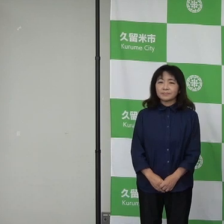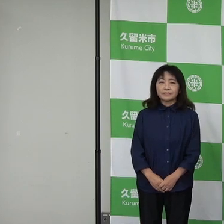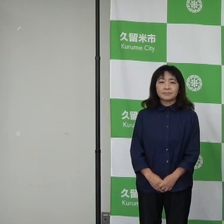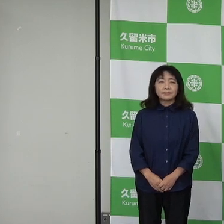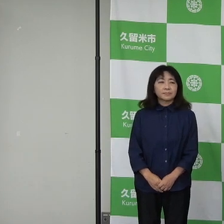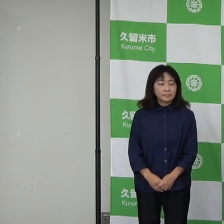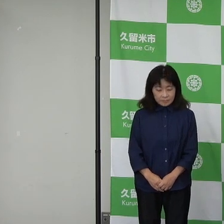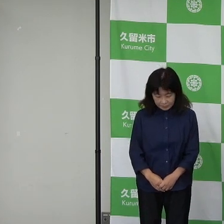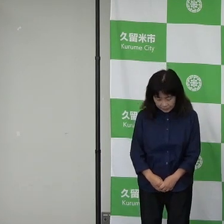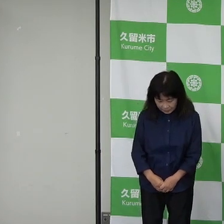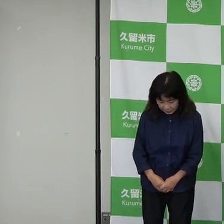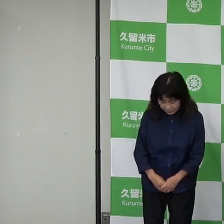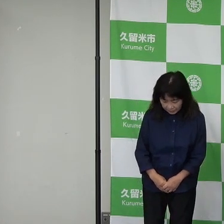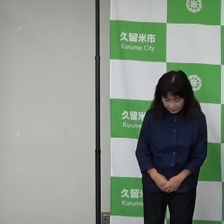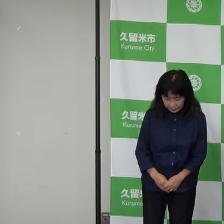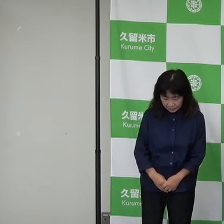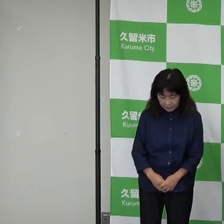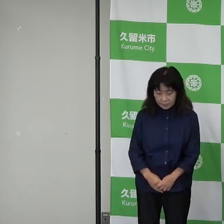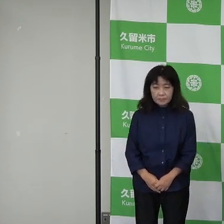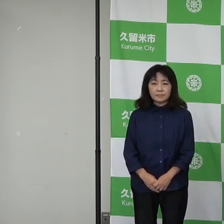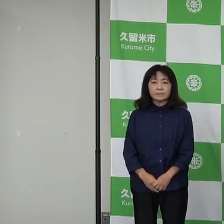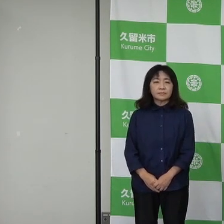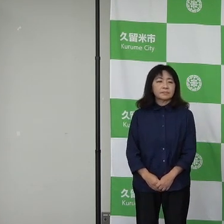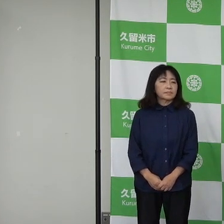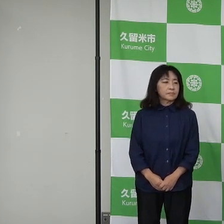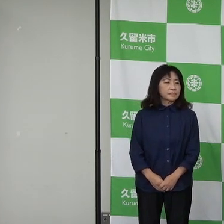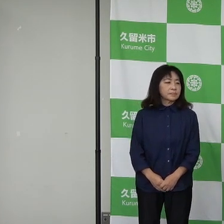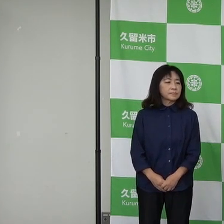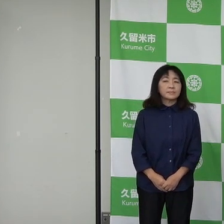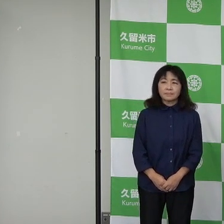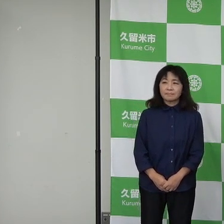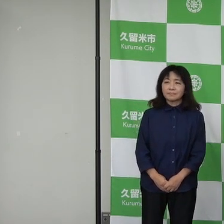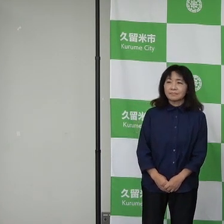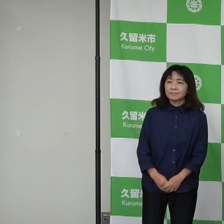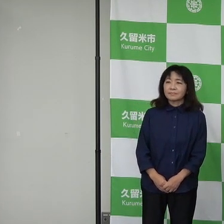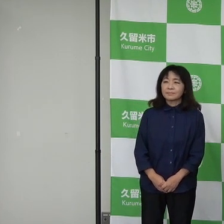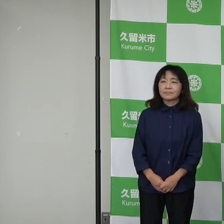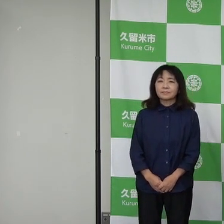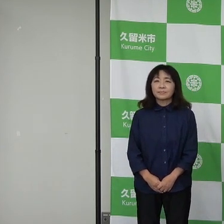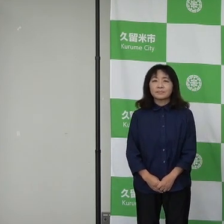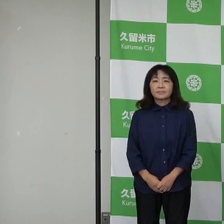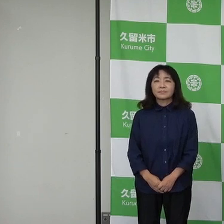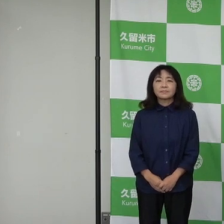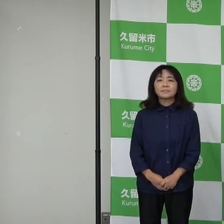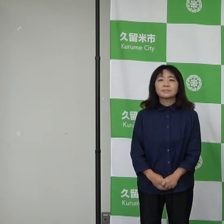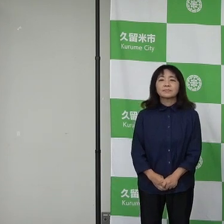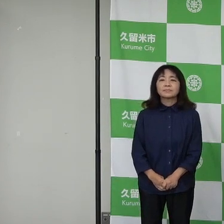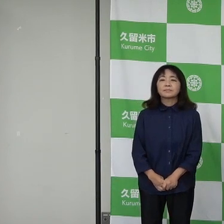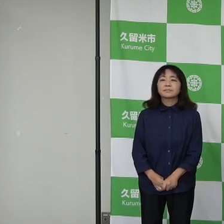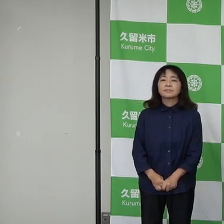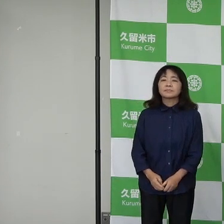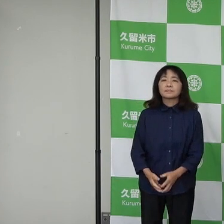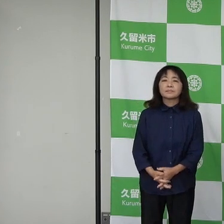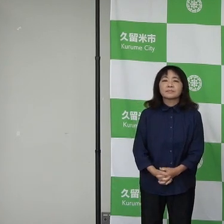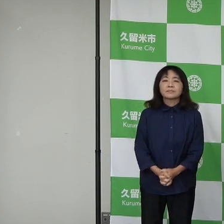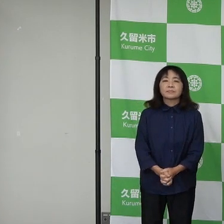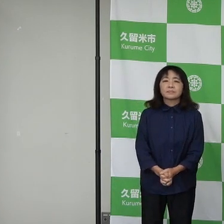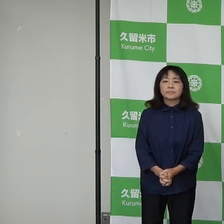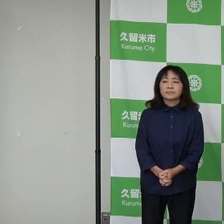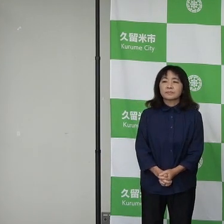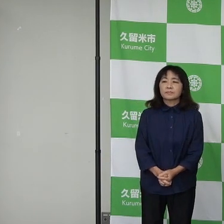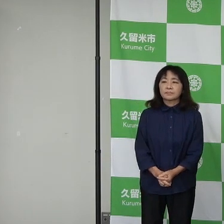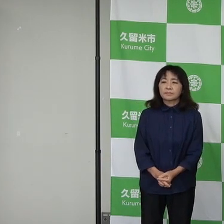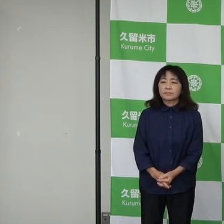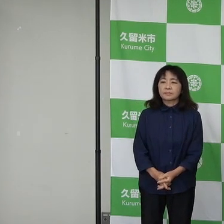定刻になりましたので、ただいまから市長記者会見を始めさせていただきます。本日の会見項目は、6月議